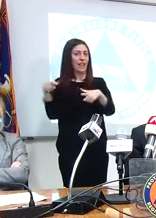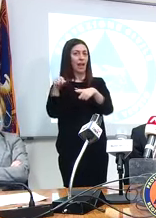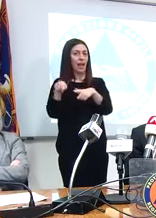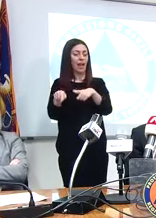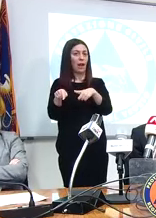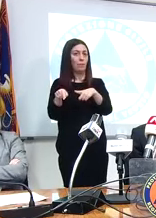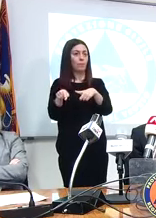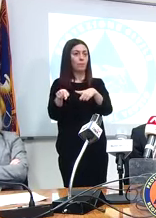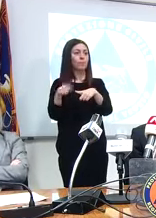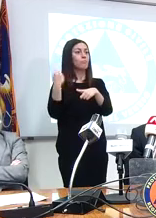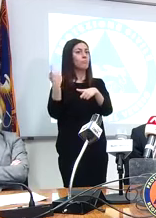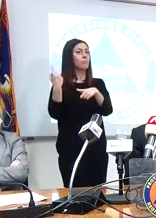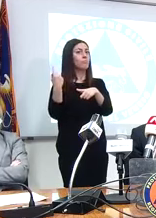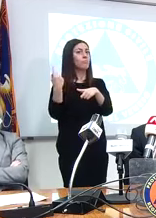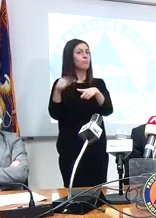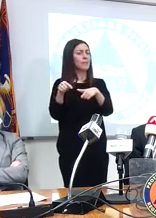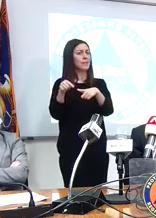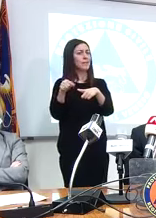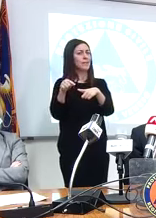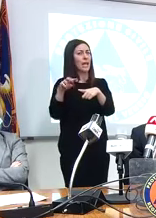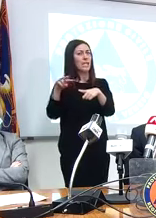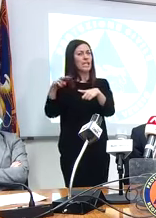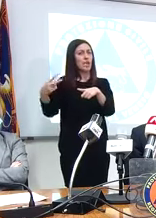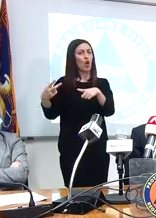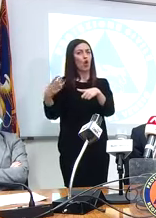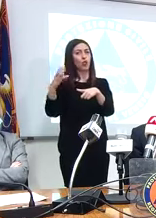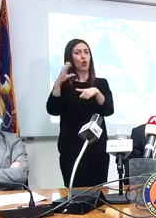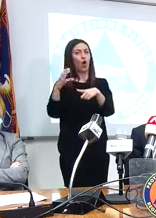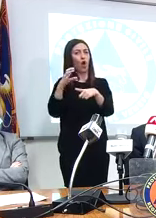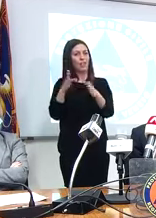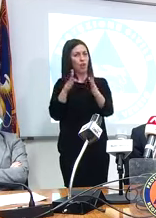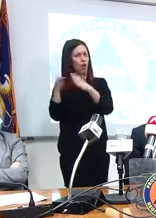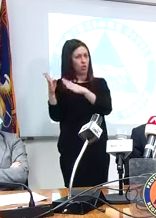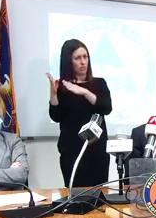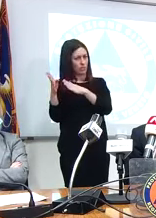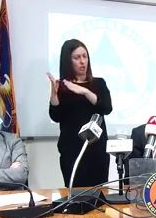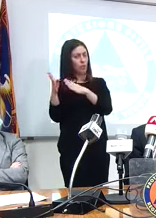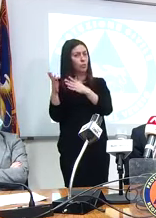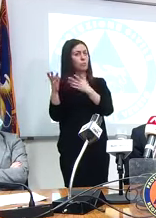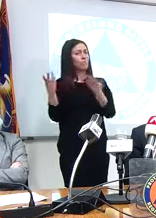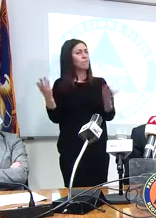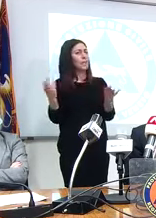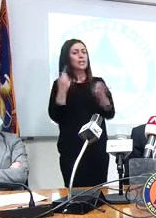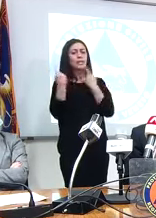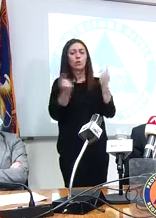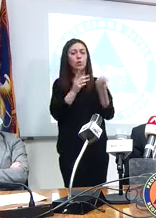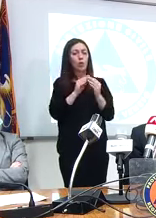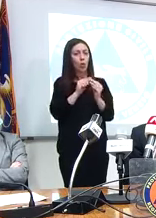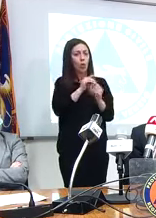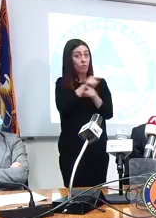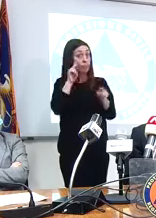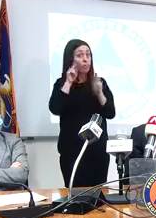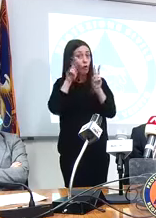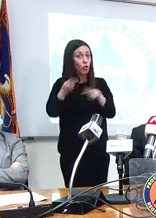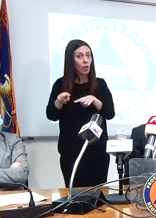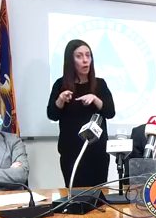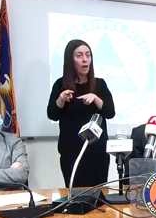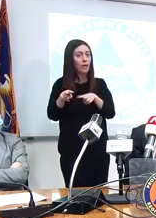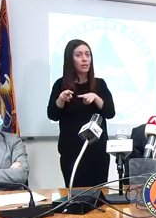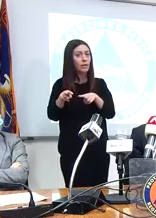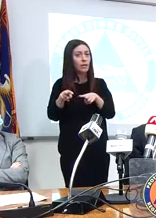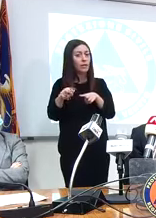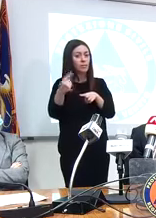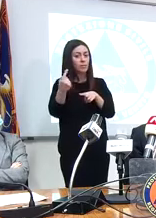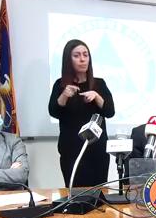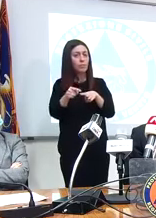Padova qualora ce ne fosse bisogno. Io volevo chiederle due cose: se state monitorando la situazione, a che punto siamo con questo cluster, e